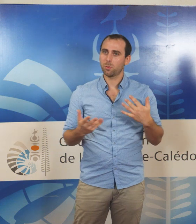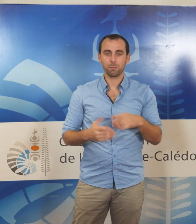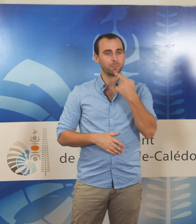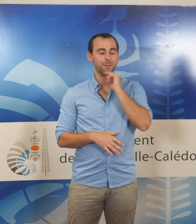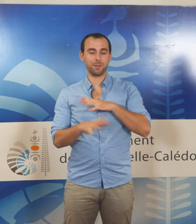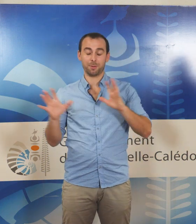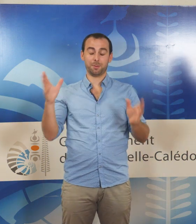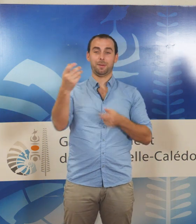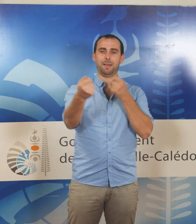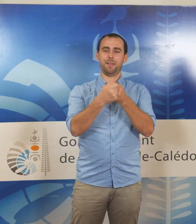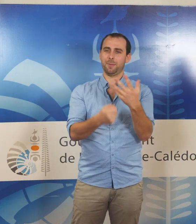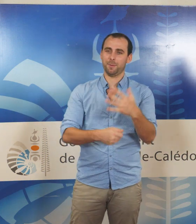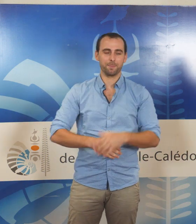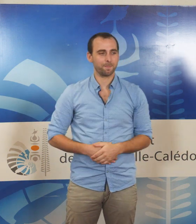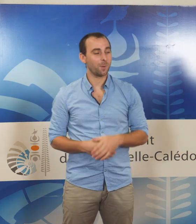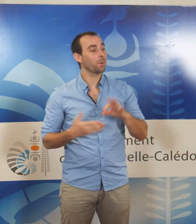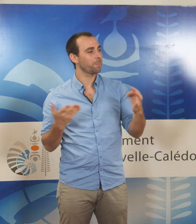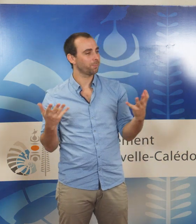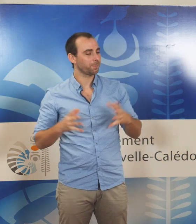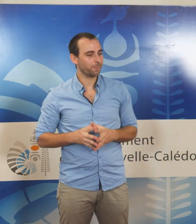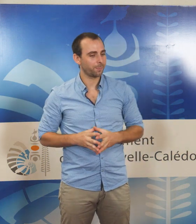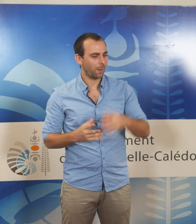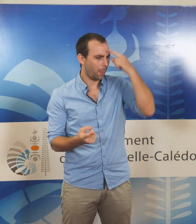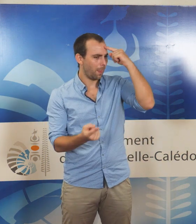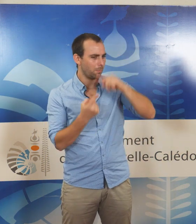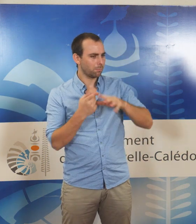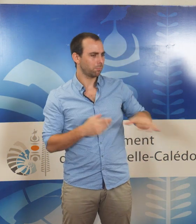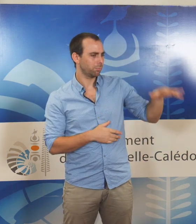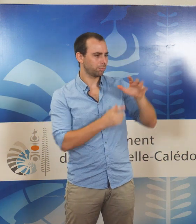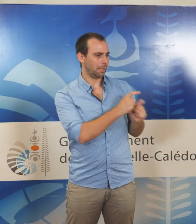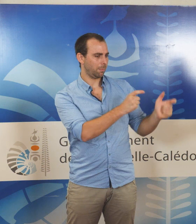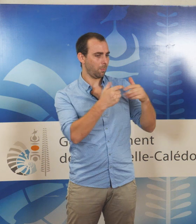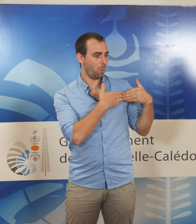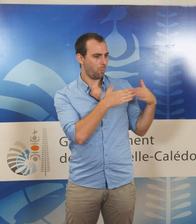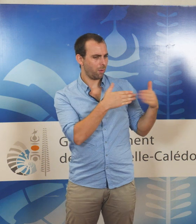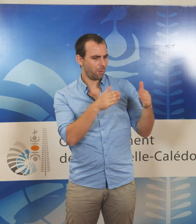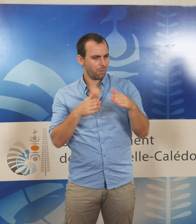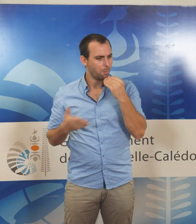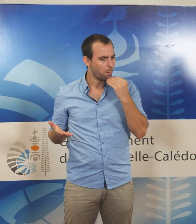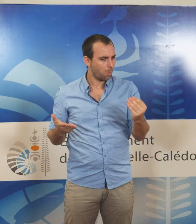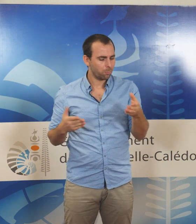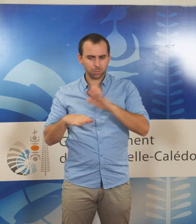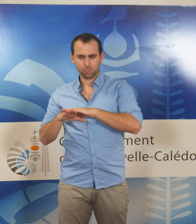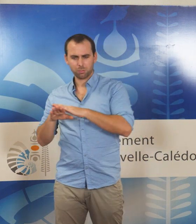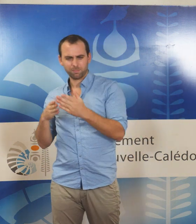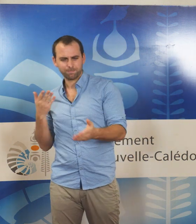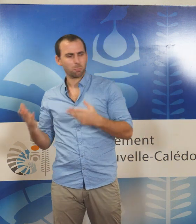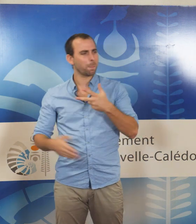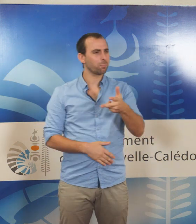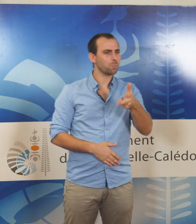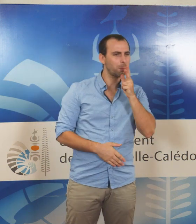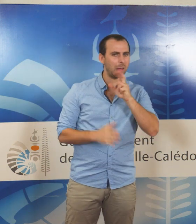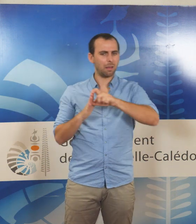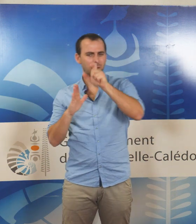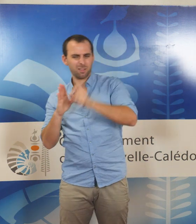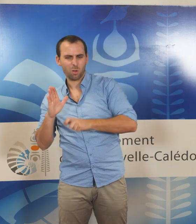On a constaté qu'il y avait certains établissements qui avaient ouvert leurs portes. C'est quoi exactement la frontière entre un bar et un restaurant?